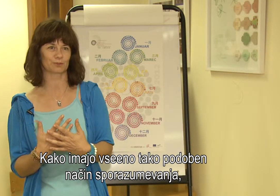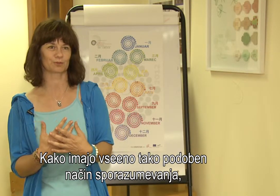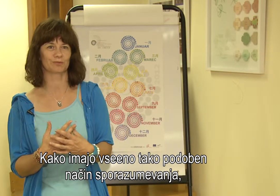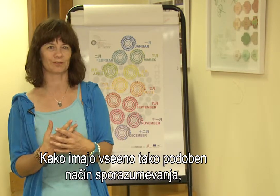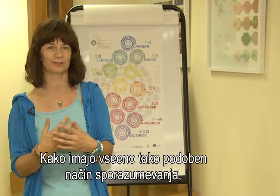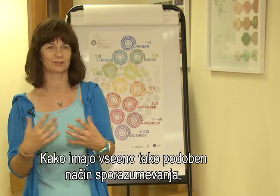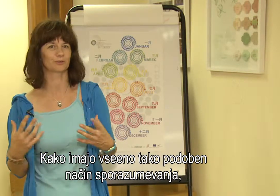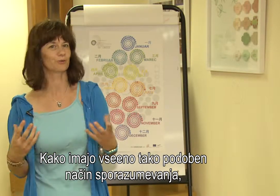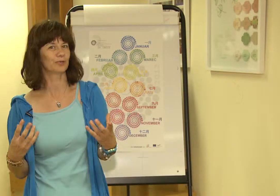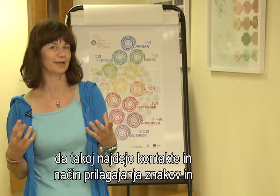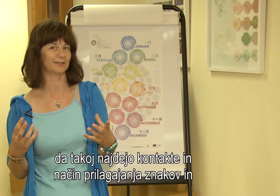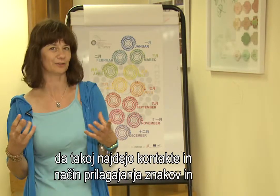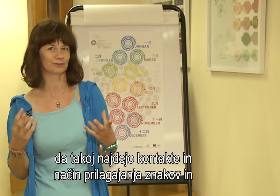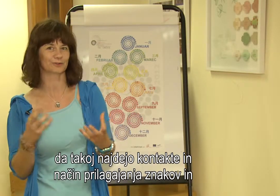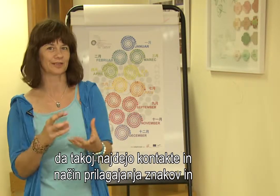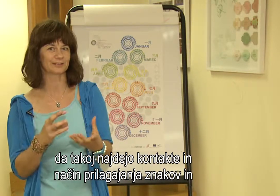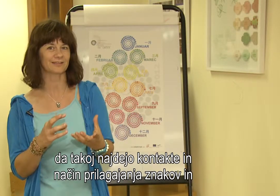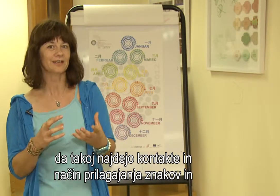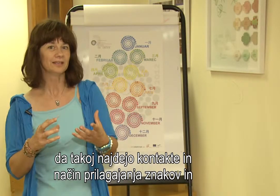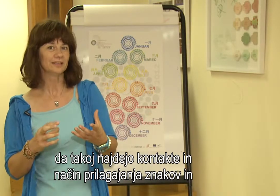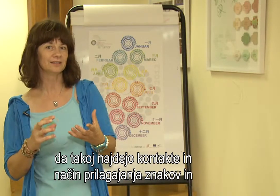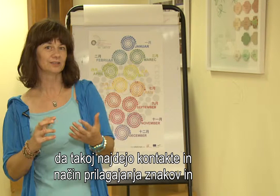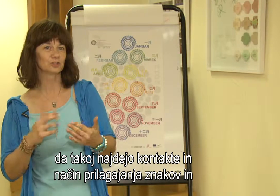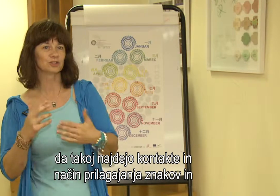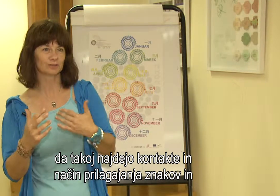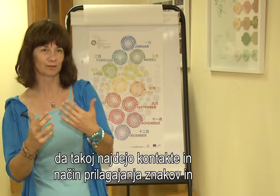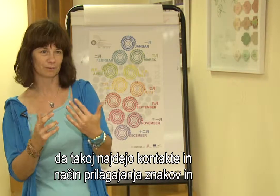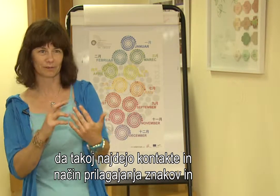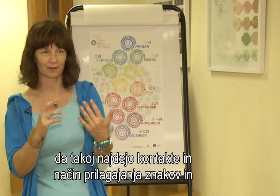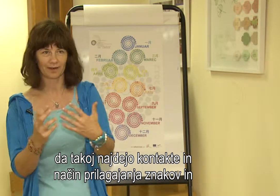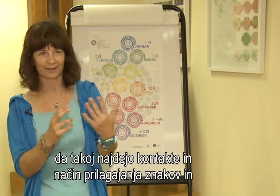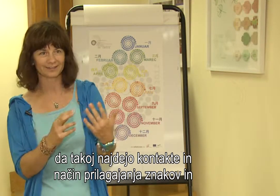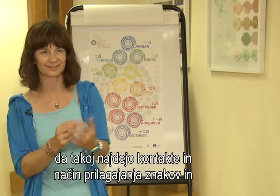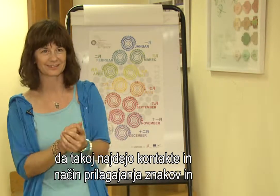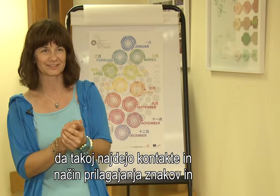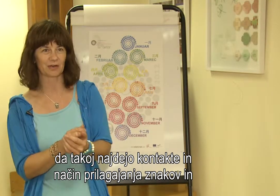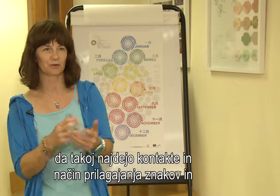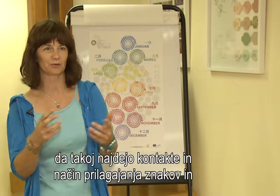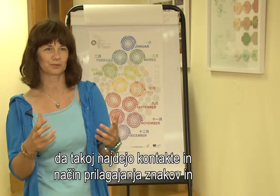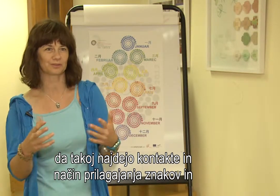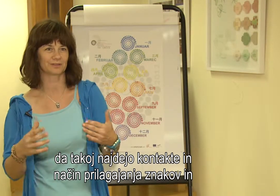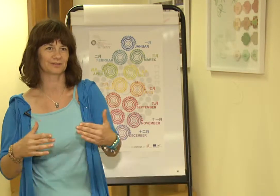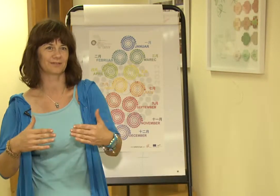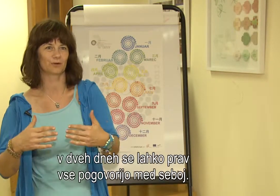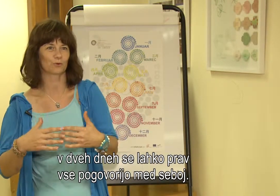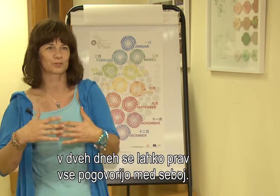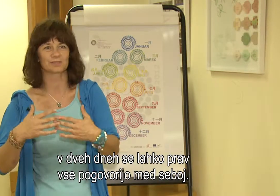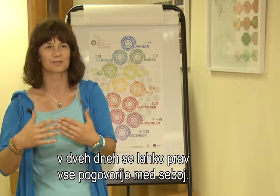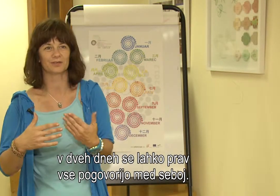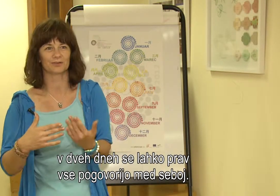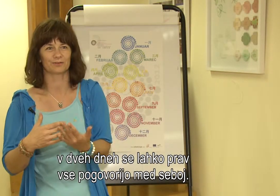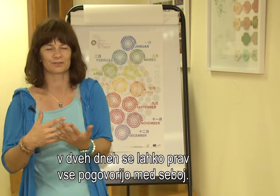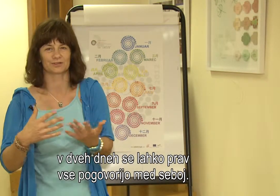način sporazumevanja, da takoj najdejo kontakte in način prilagajanja teh znakov in lahko